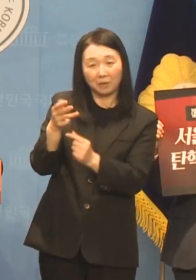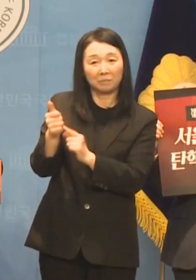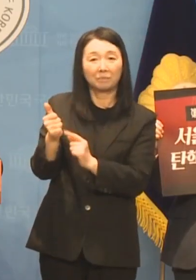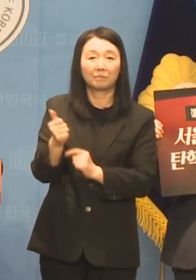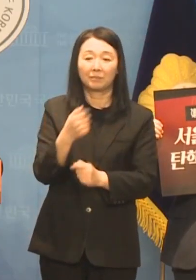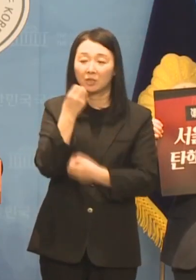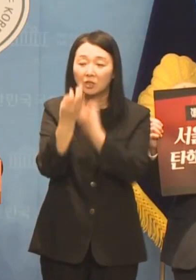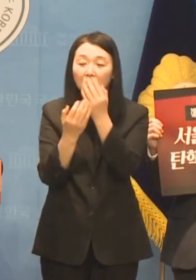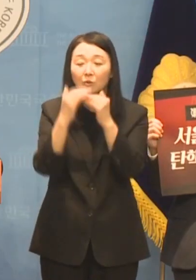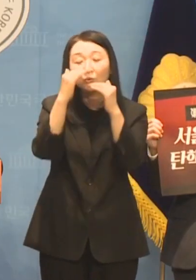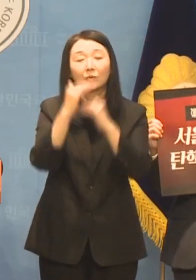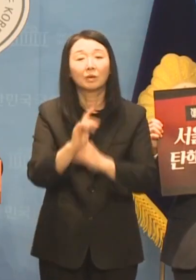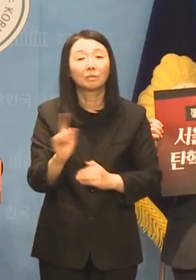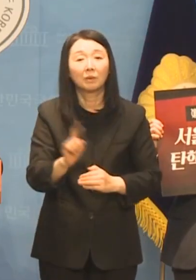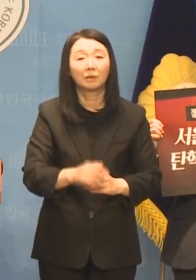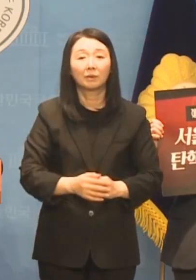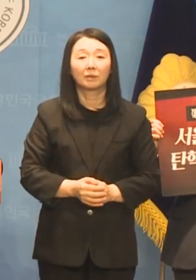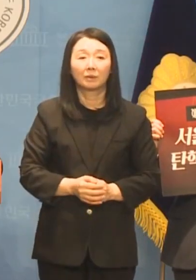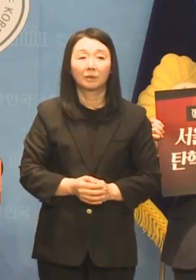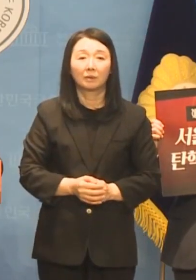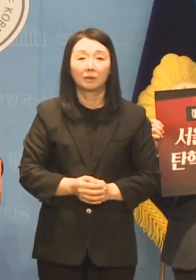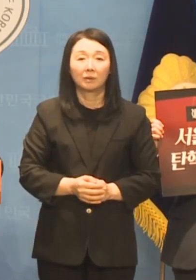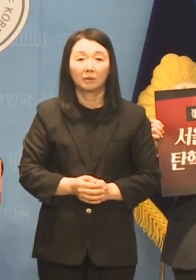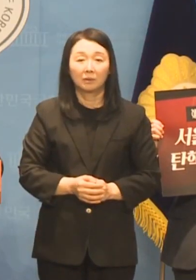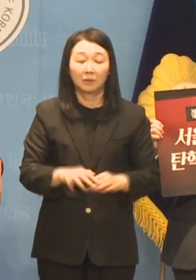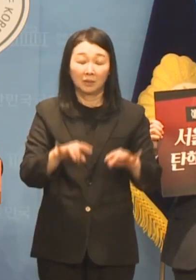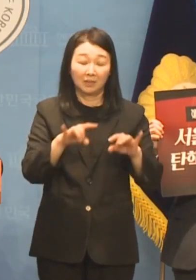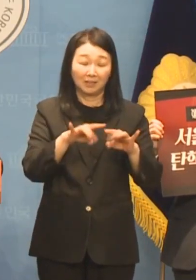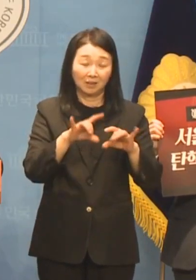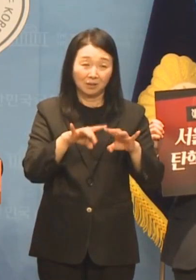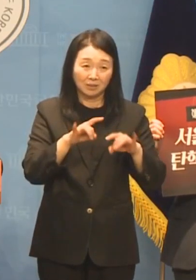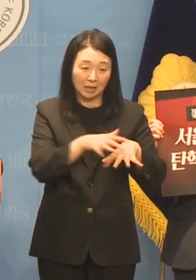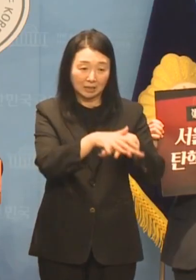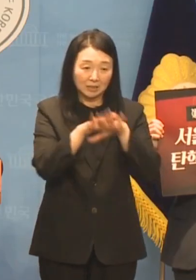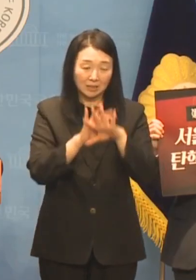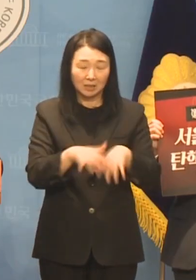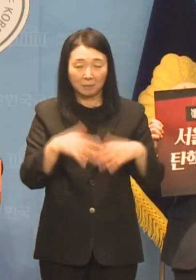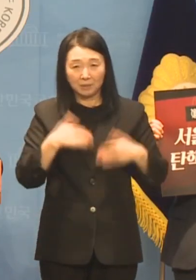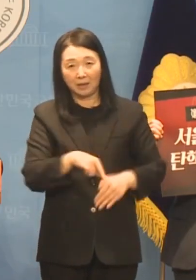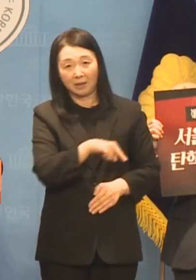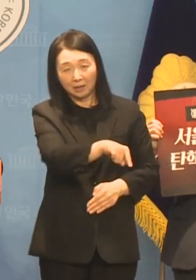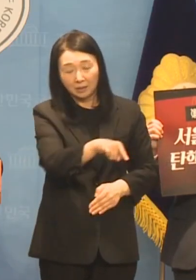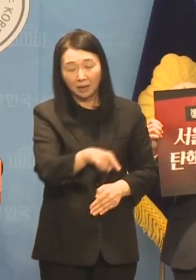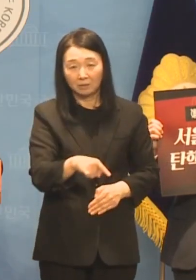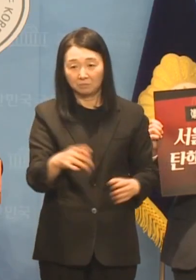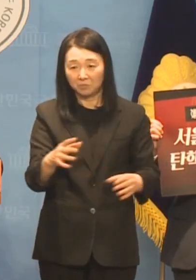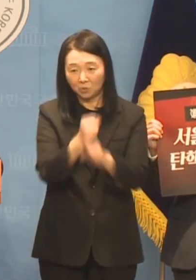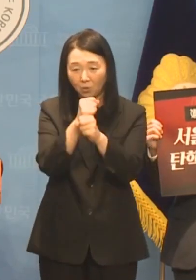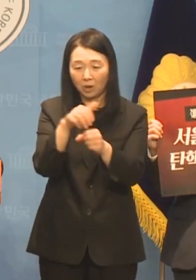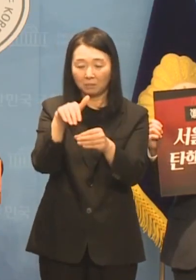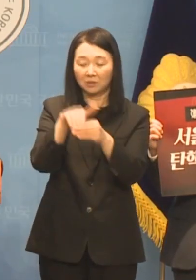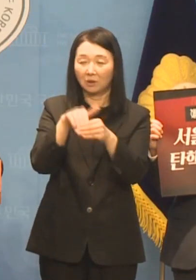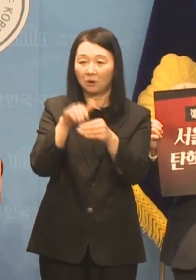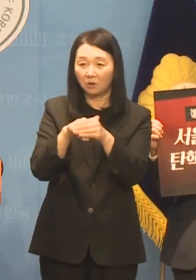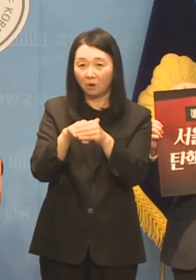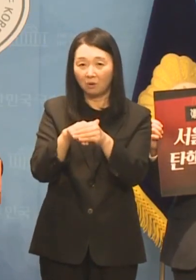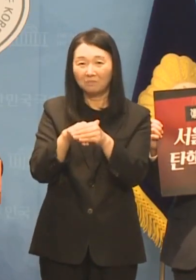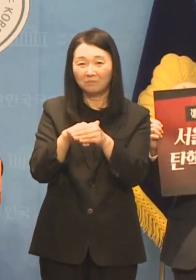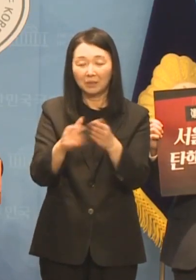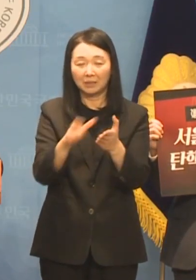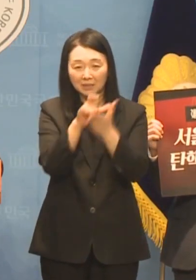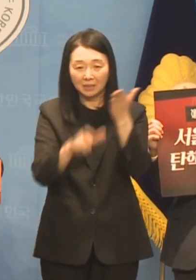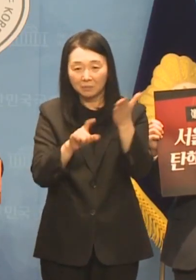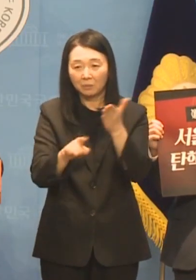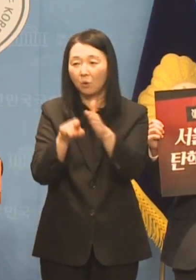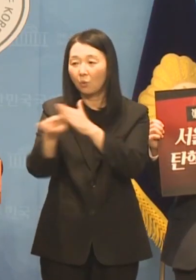이렇게 진술하였습니다. 허술한 전산망을 통해 통합선거임명부를 외부에서 조작할 가능성이